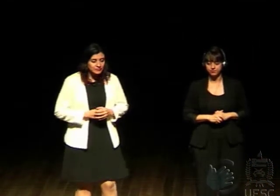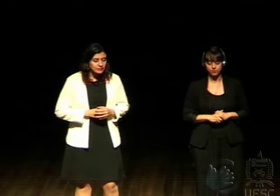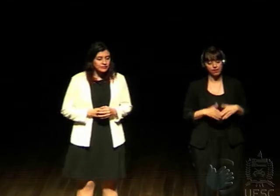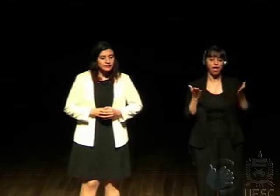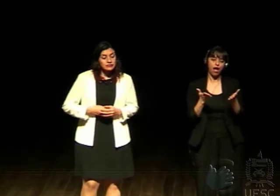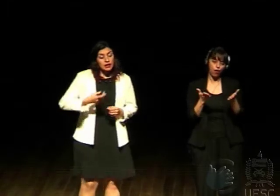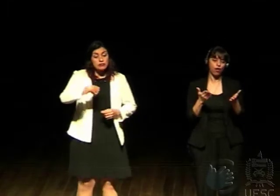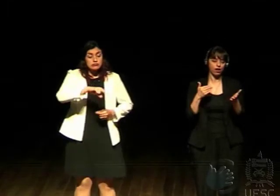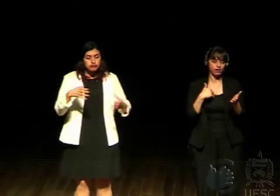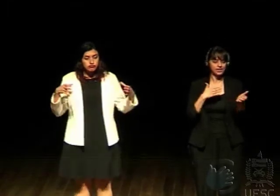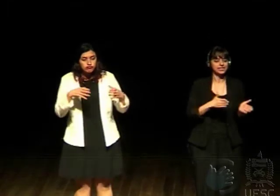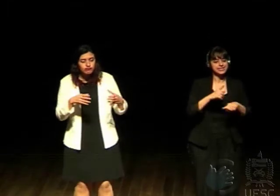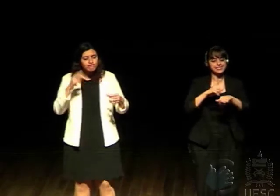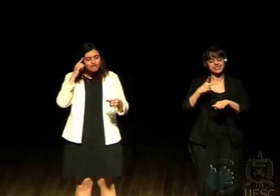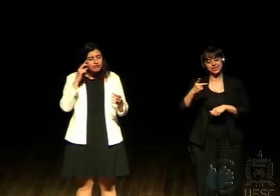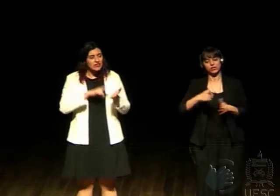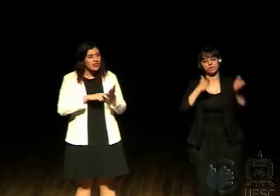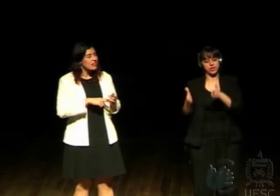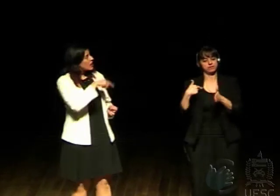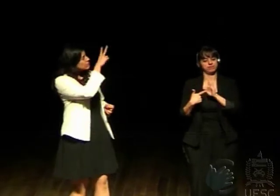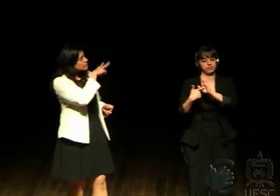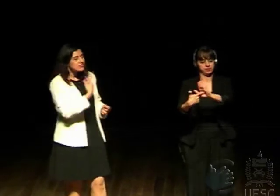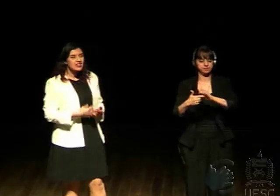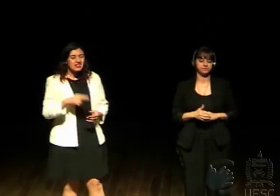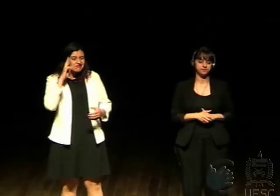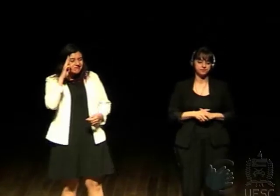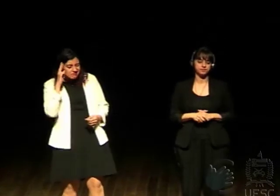Bueno, yo les voy a presentar la segunda parte.